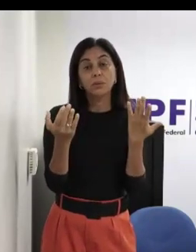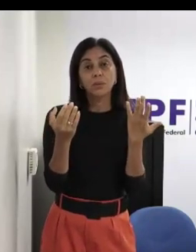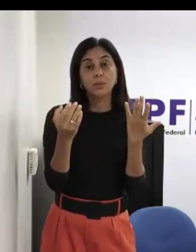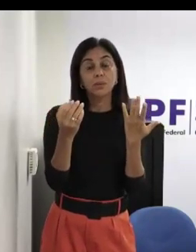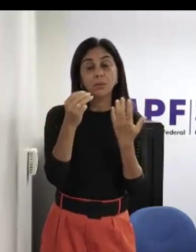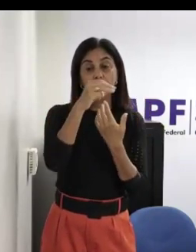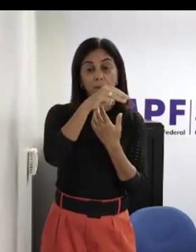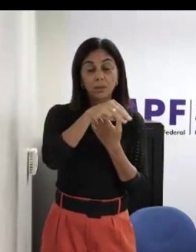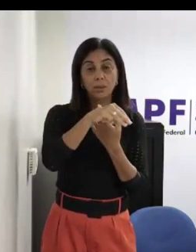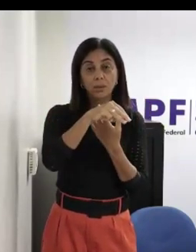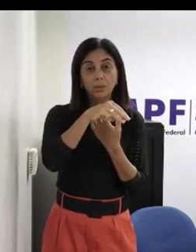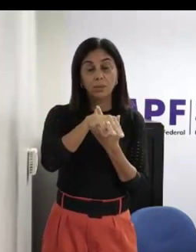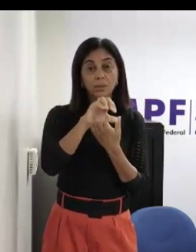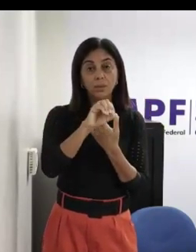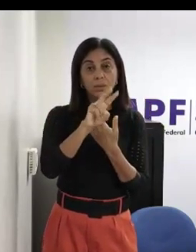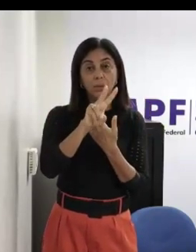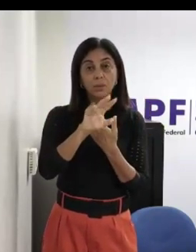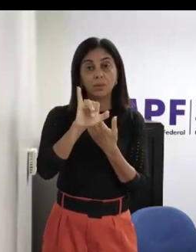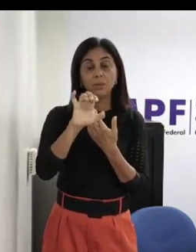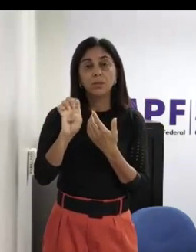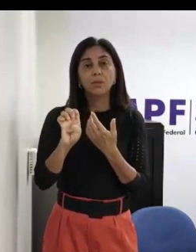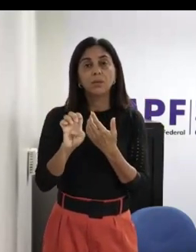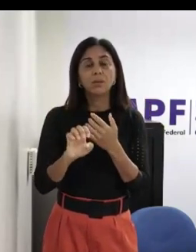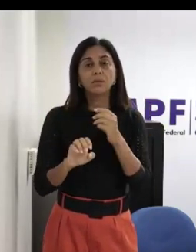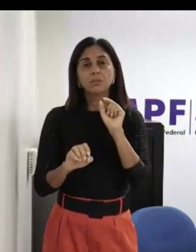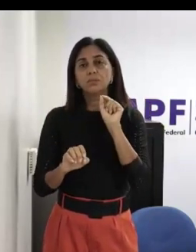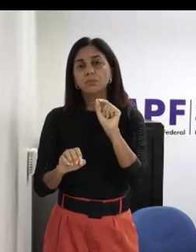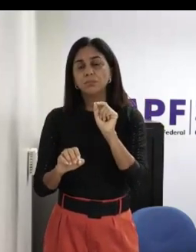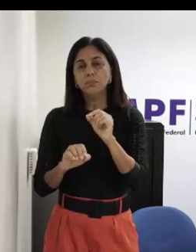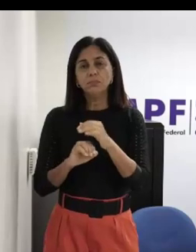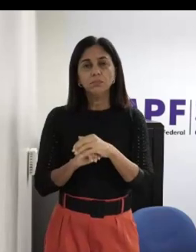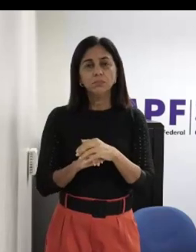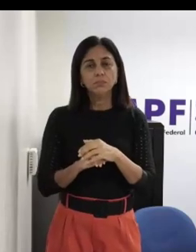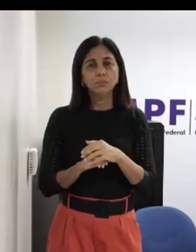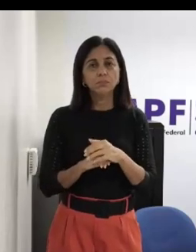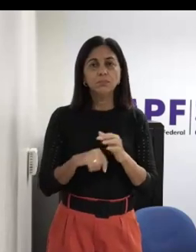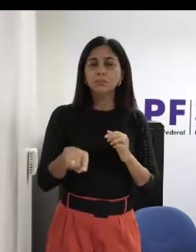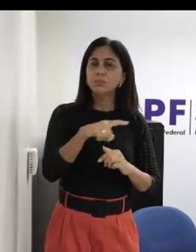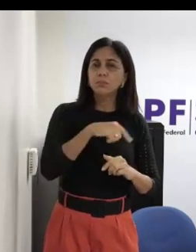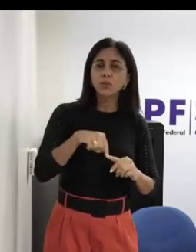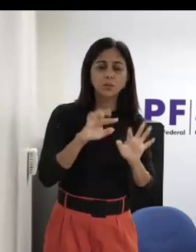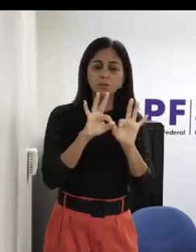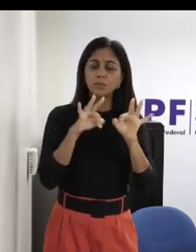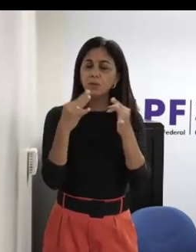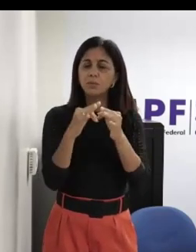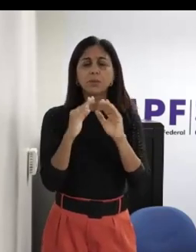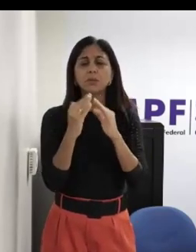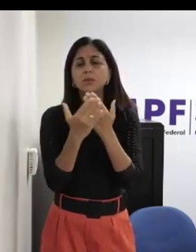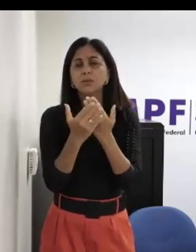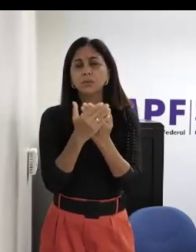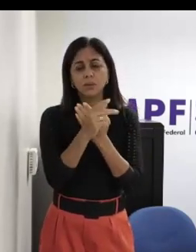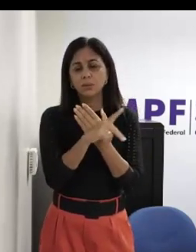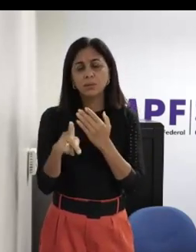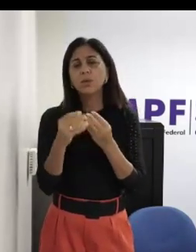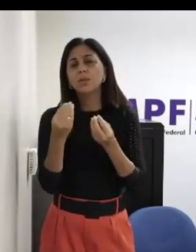inclusiva é a questão probatória né como é que a gente eh deve como família como caso como